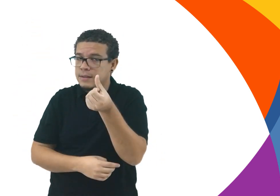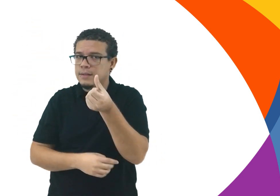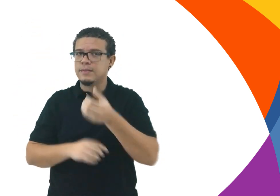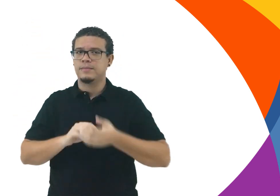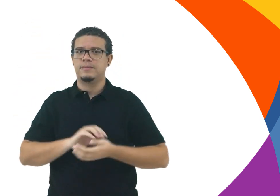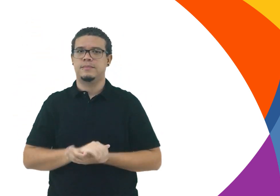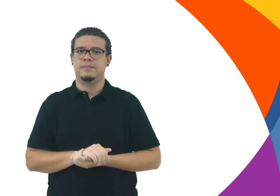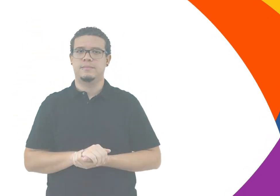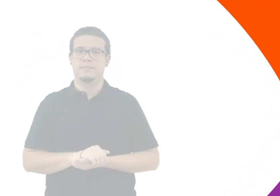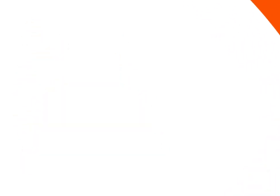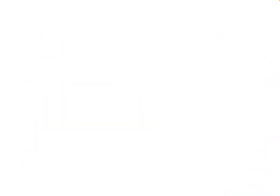de sinais.